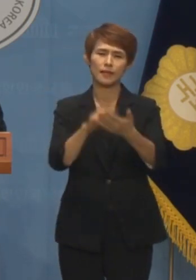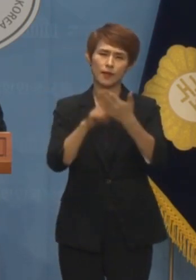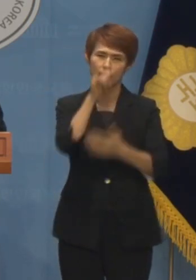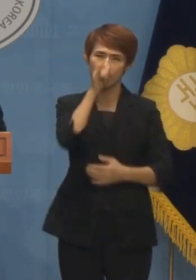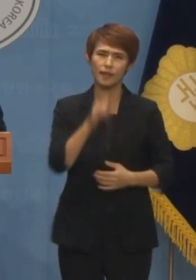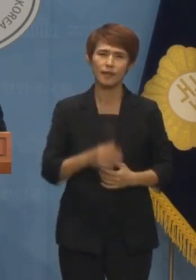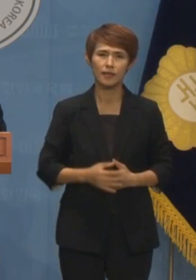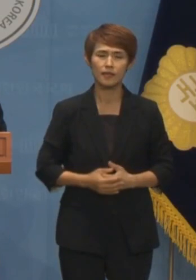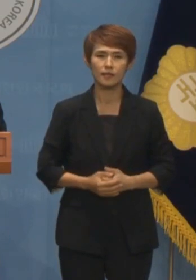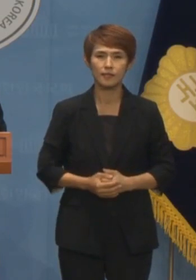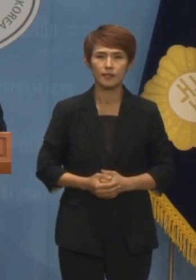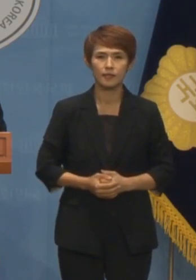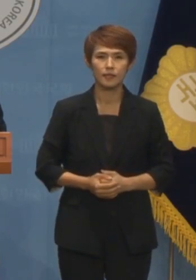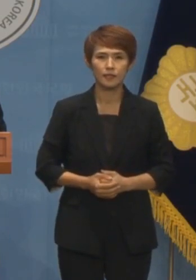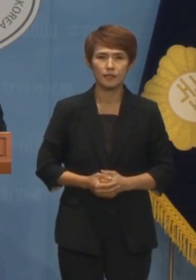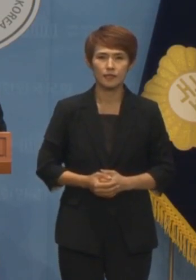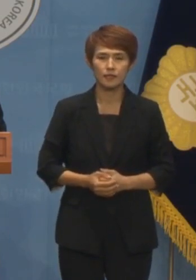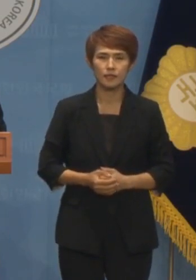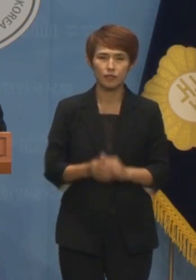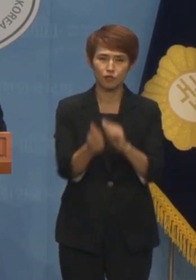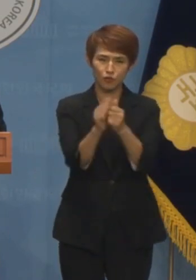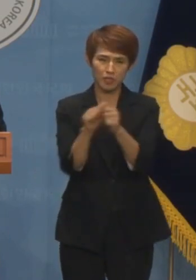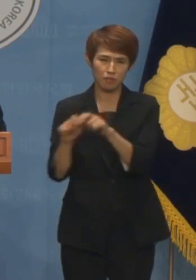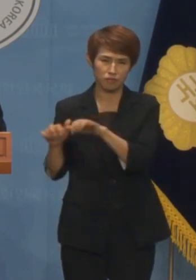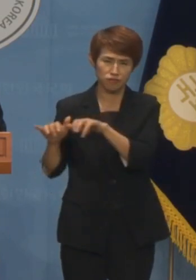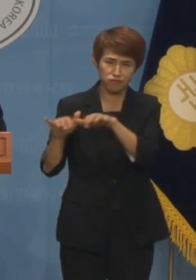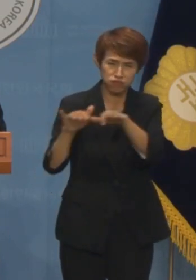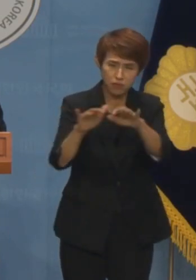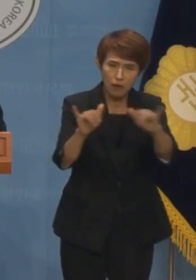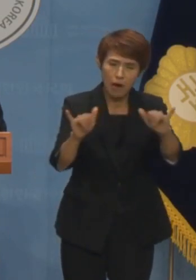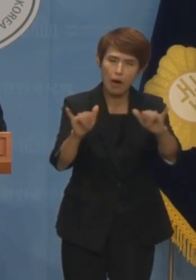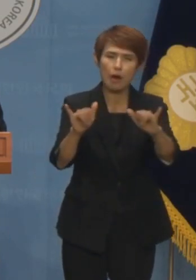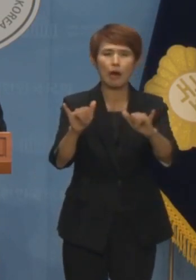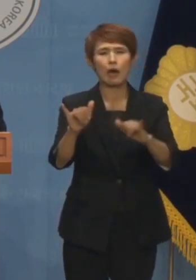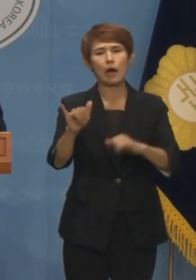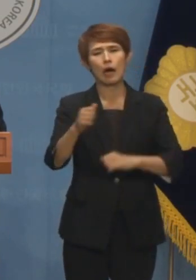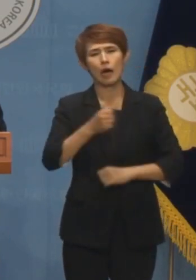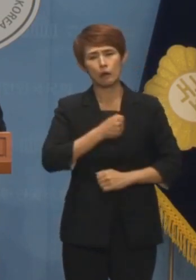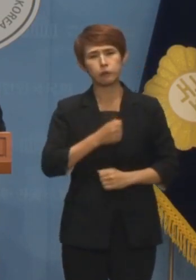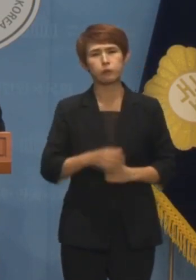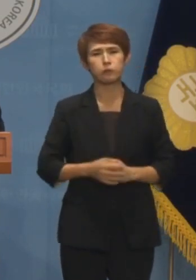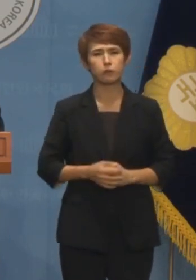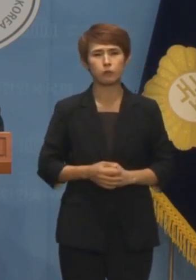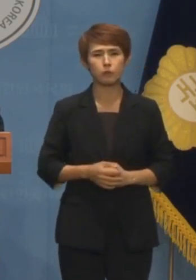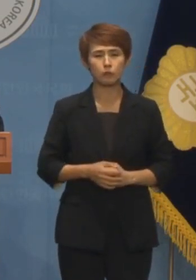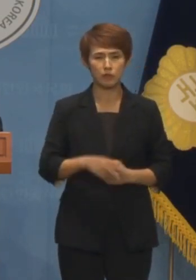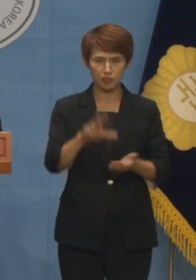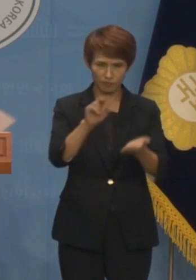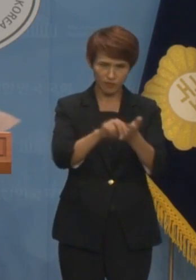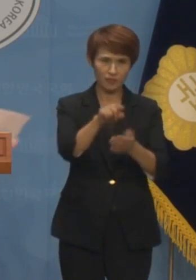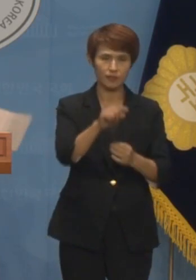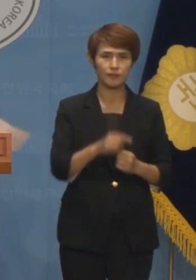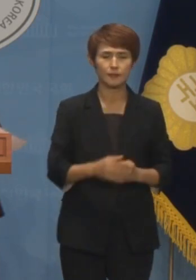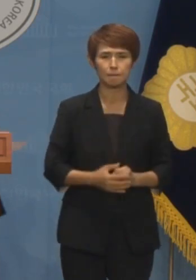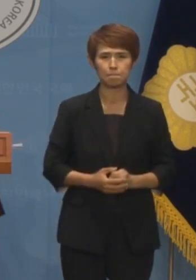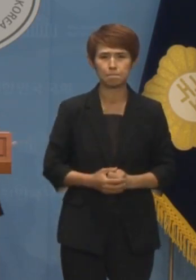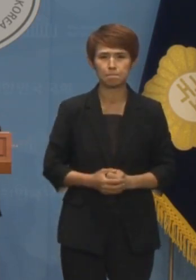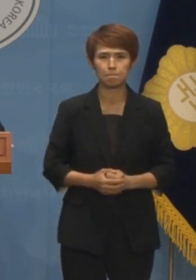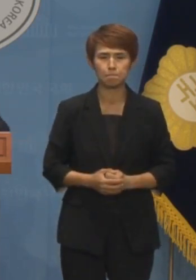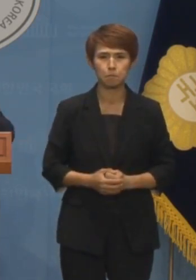아닌가요? 개미 투자자들의 서름도 바로 이런 문제에 기인하는 것입니다.